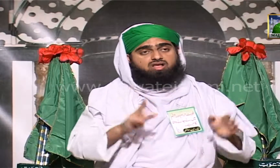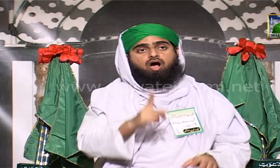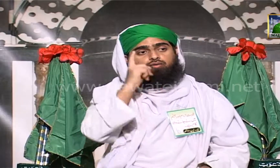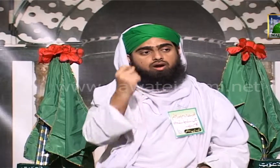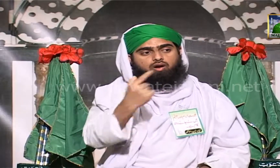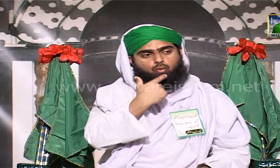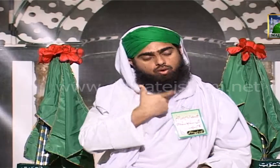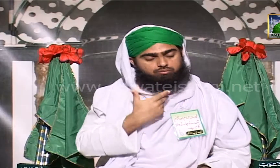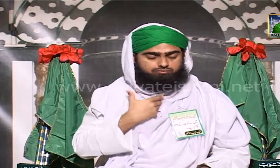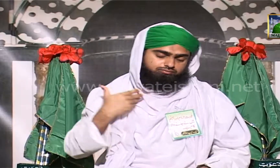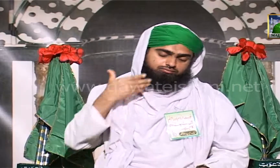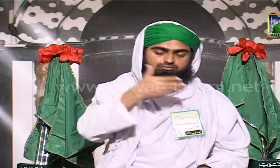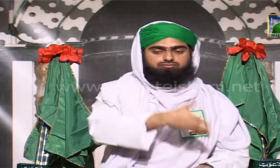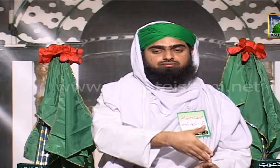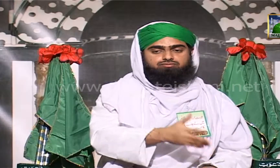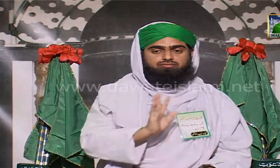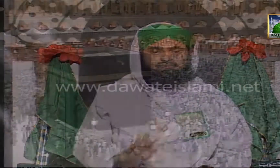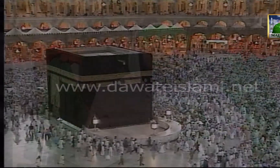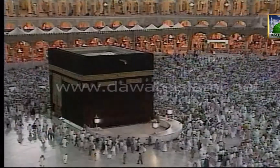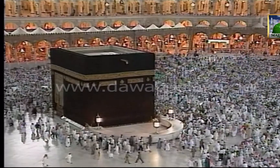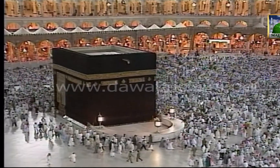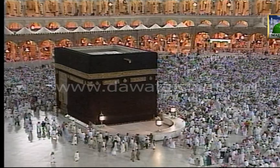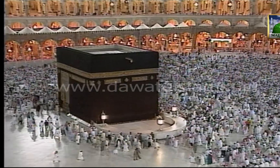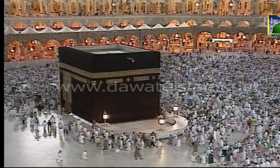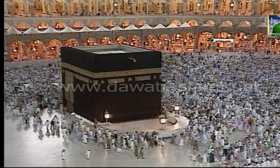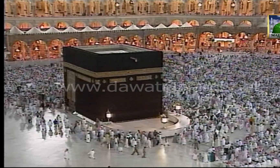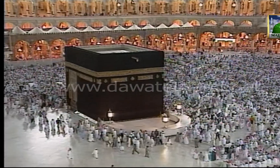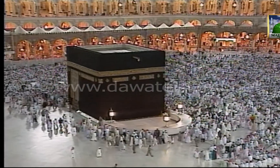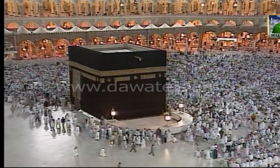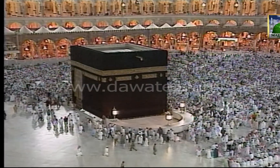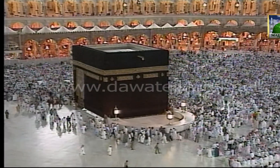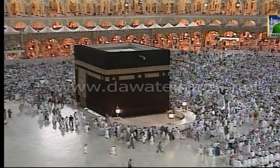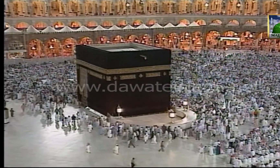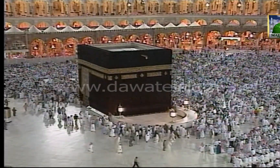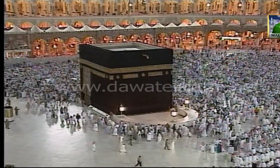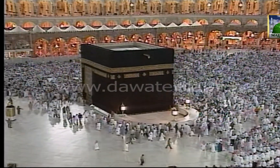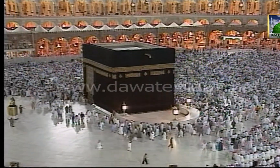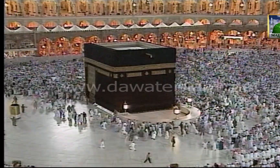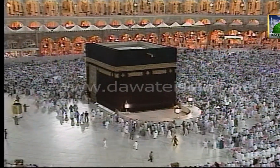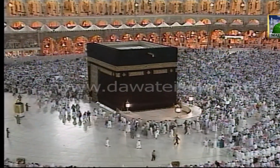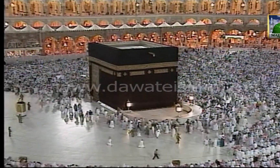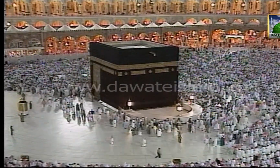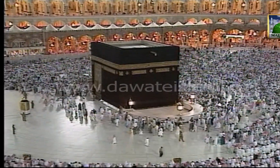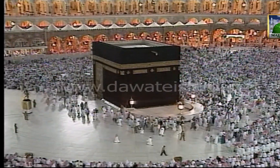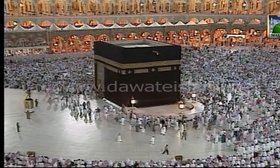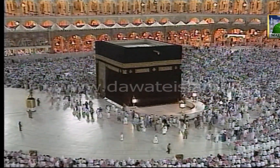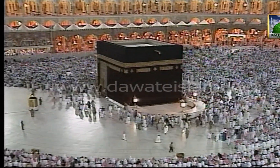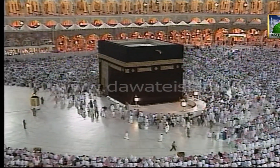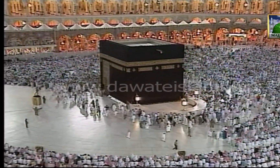دل مطمئن نہ ہو جائے کہ اللہ کا یہ حکم ہے اور کشف کے ذریعے الہام مجھ پر نہ ہو۔ اسی دوران حضرت